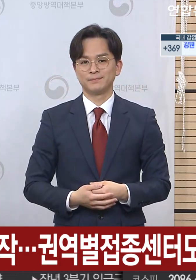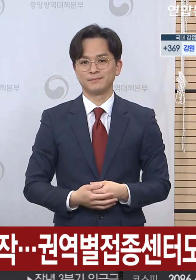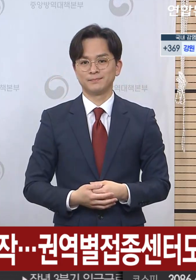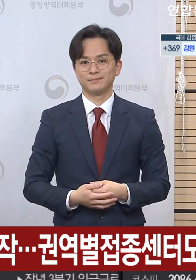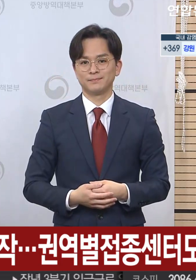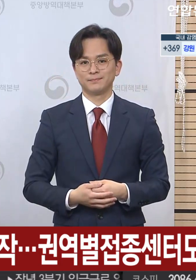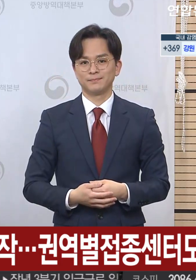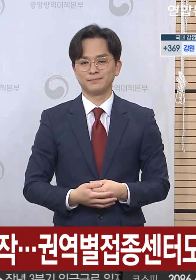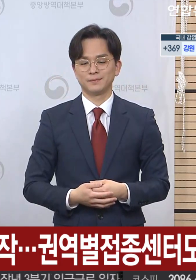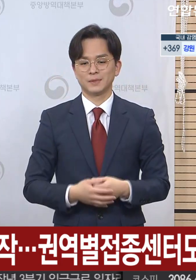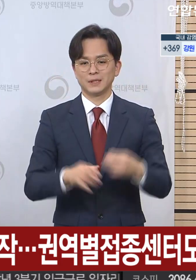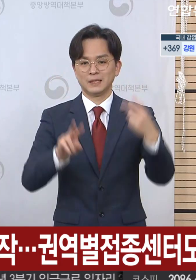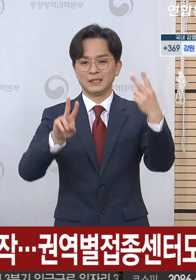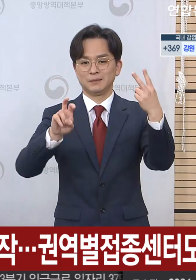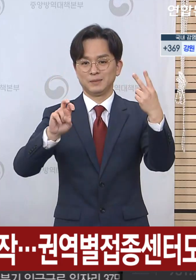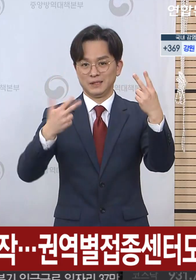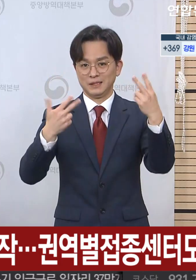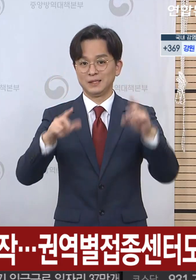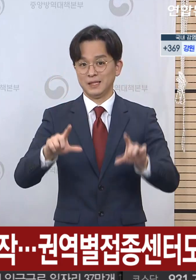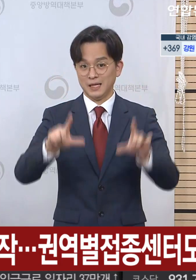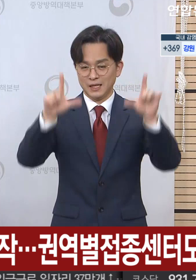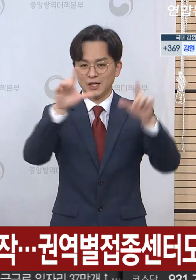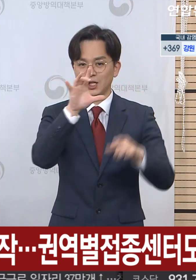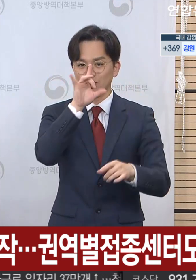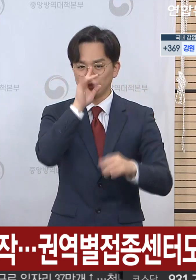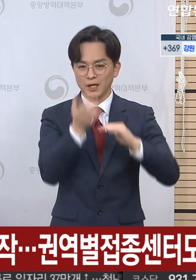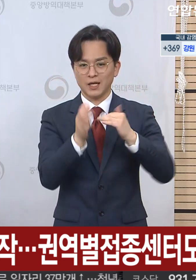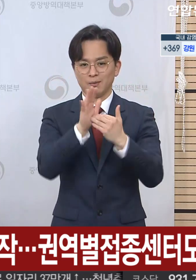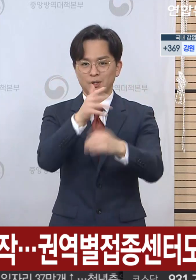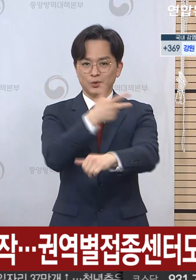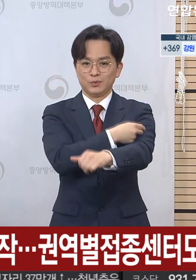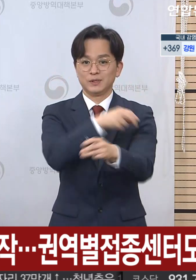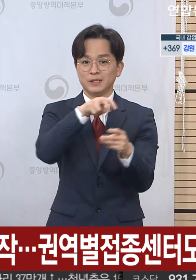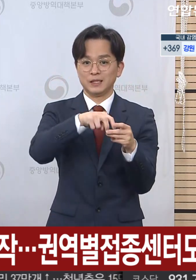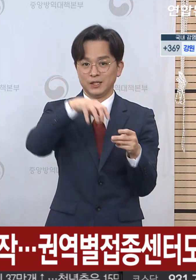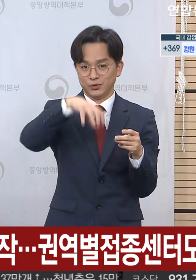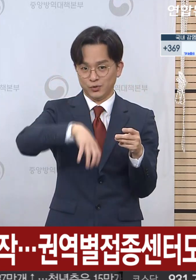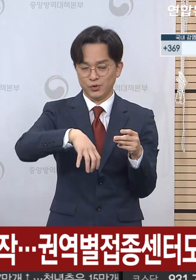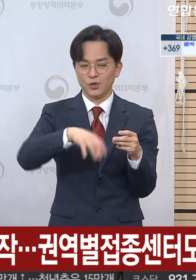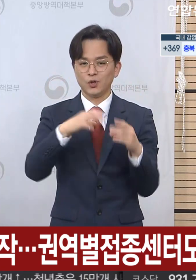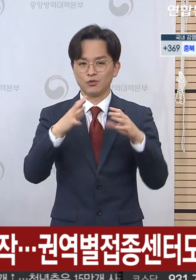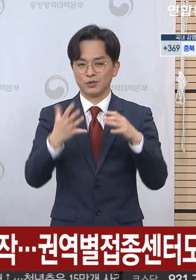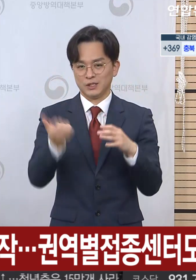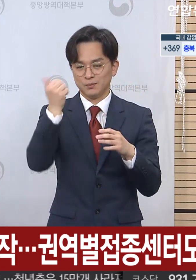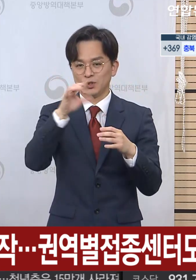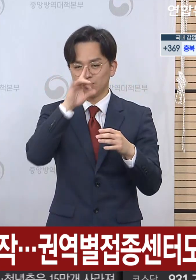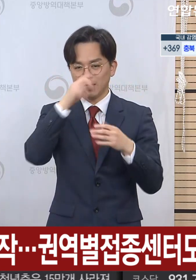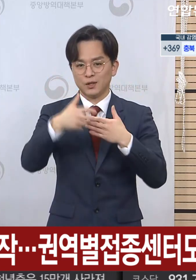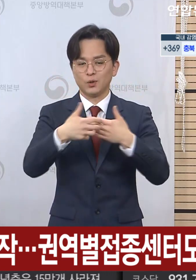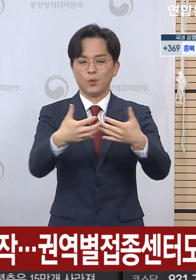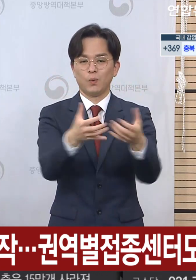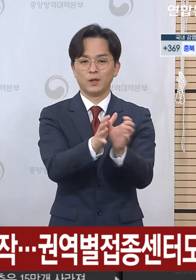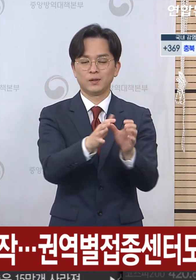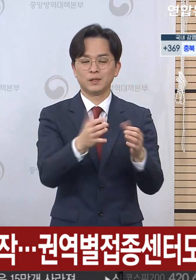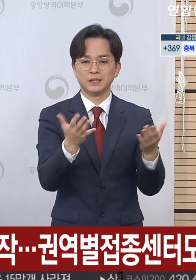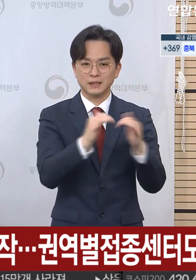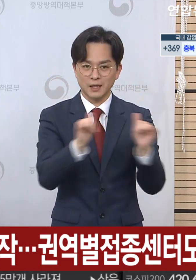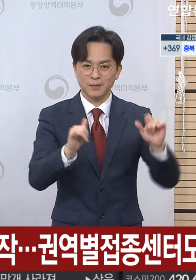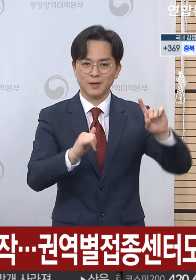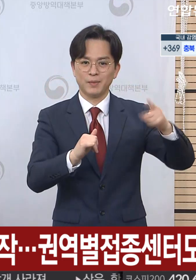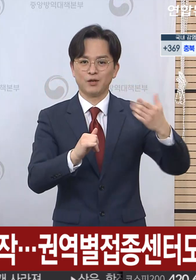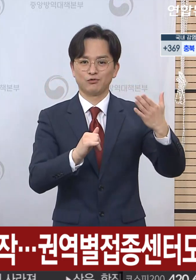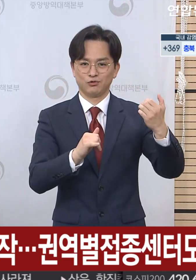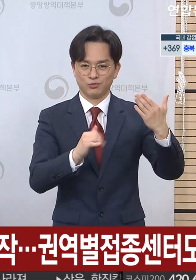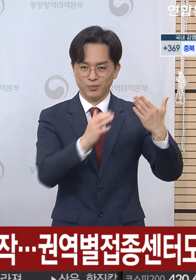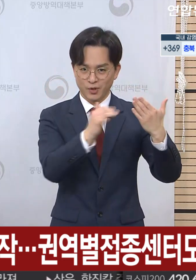접종 첫날인 2월 27일에는 중앙예방접종센터에서 국립중앙의료원 종사자 199명과